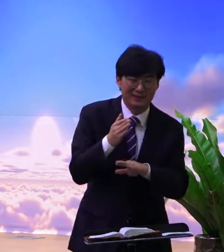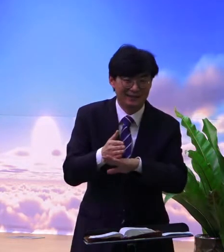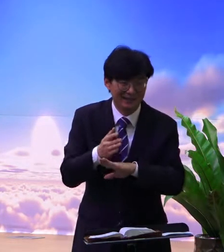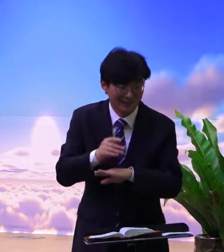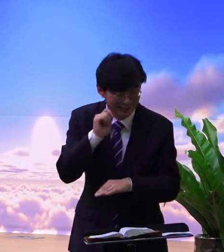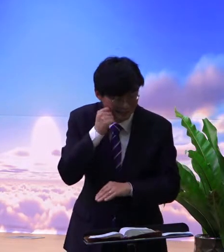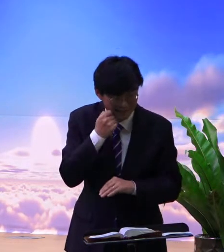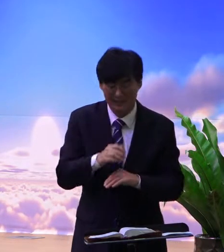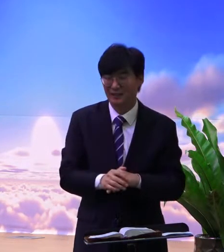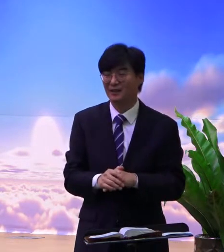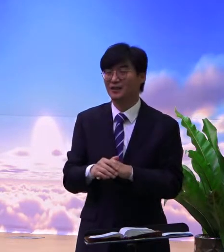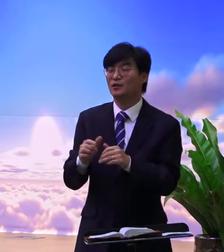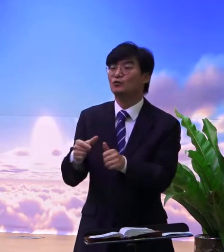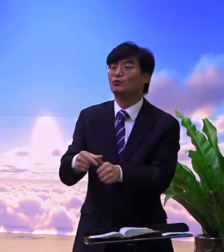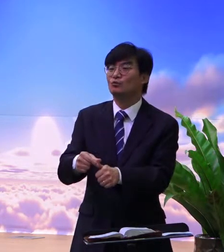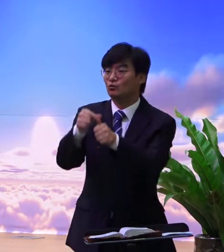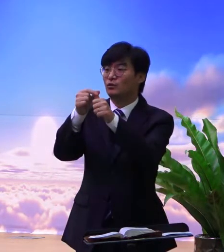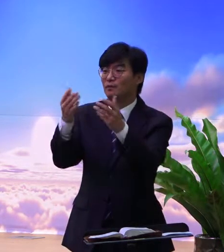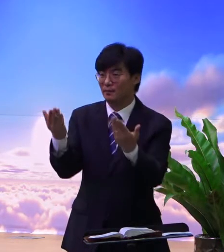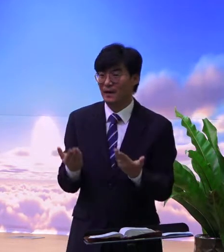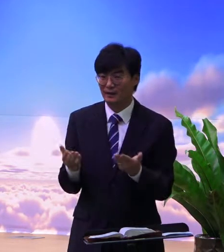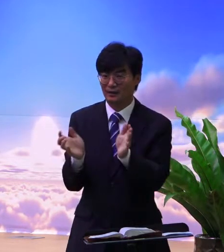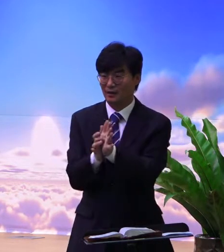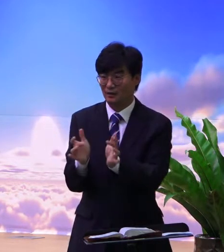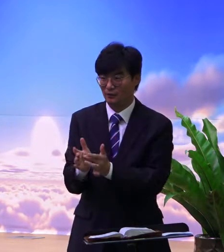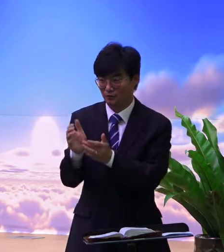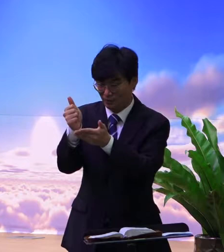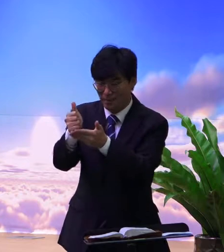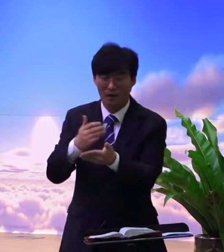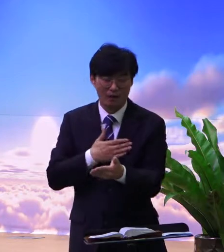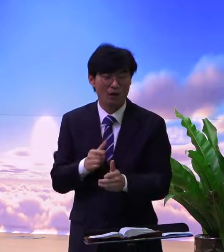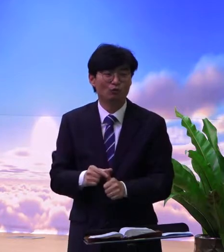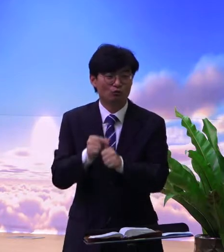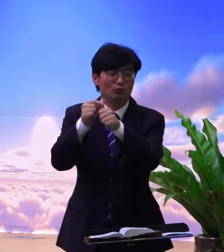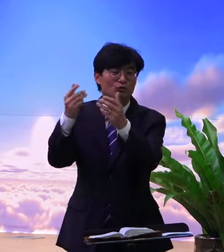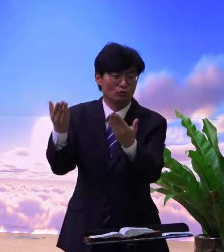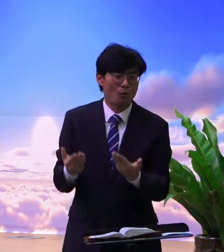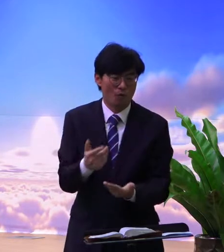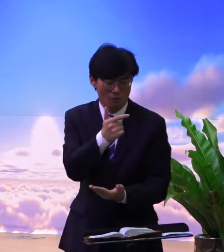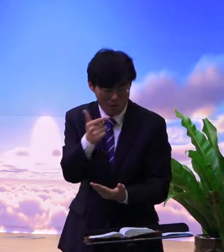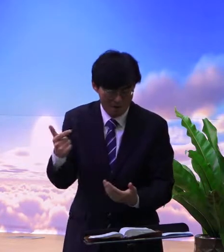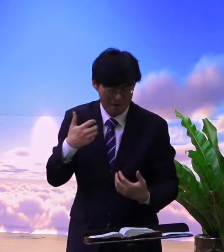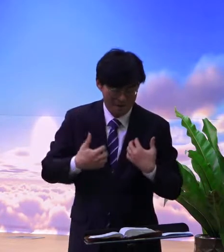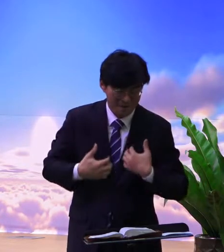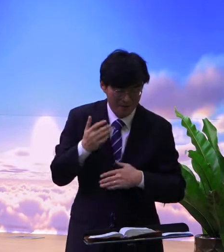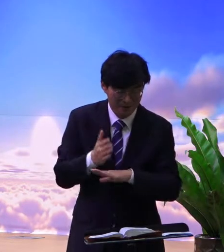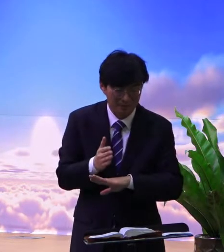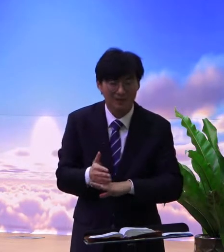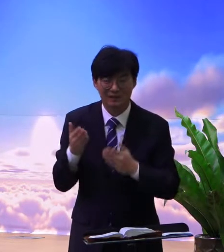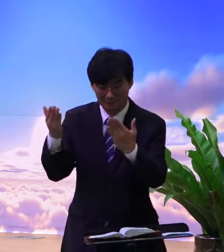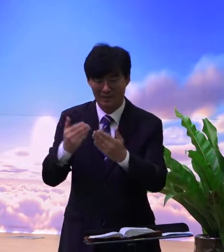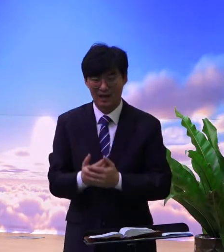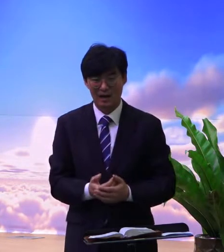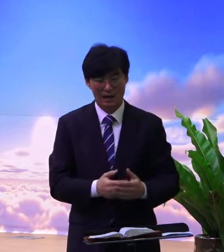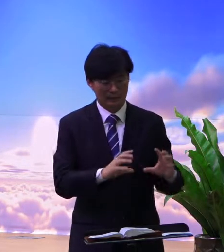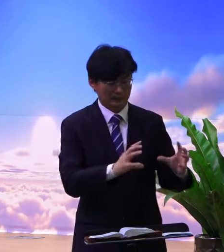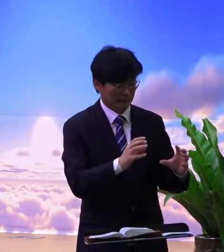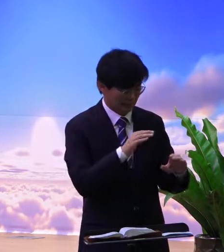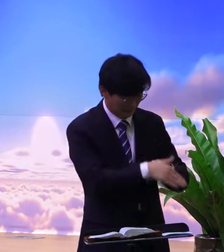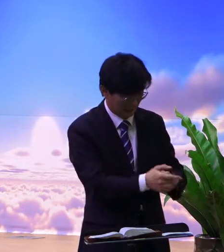빠지면 환경에 눌려서, 상황의 그 무게에 눌려서 마음이 위축되고 하나님에 대해서 왜곡하게 되고